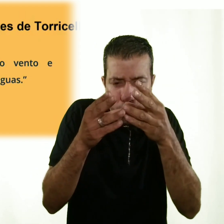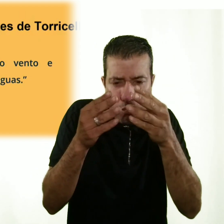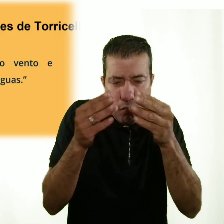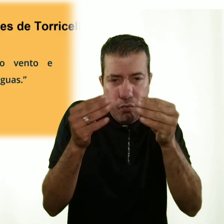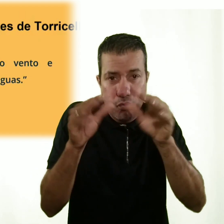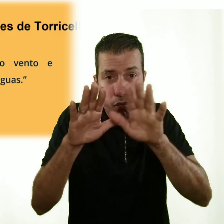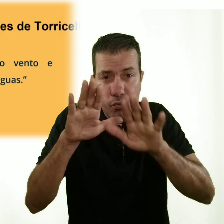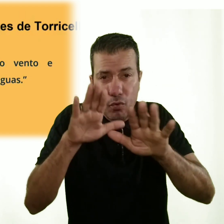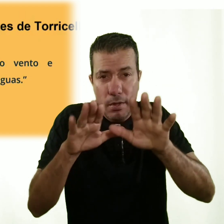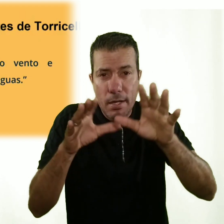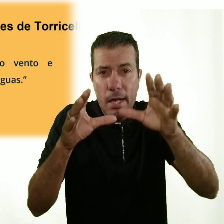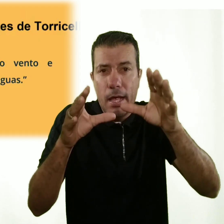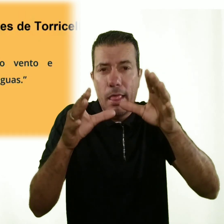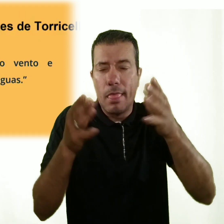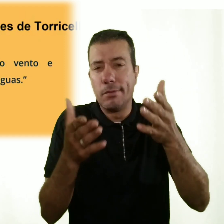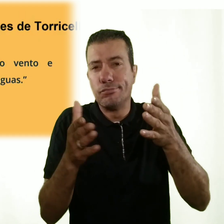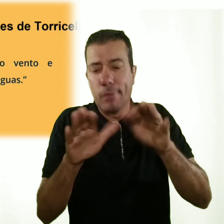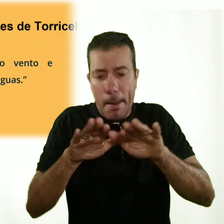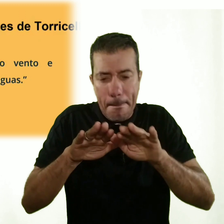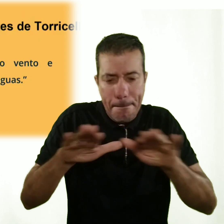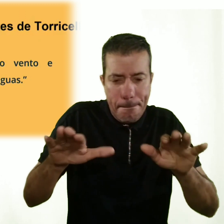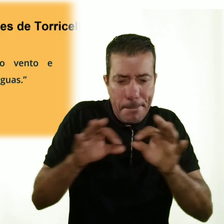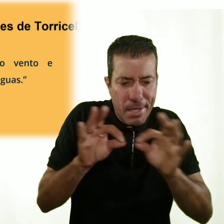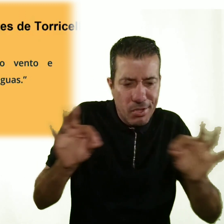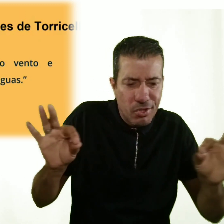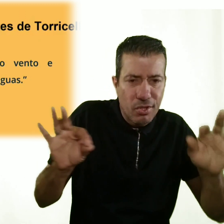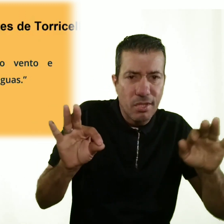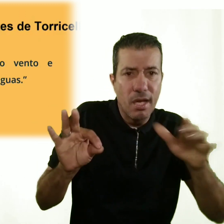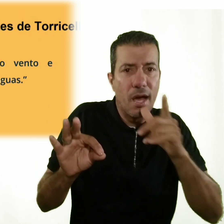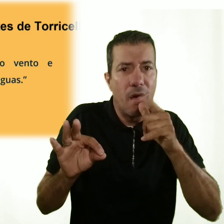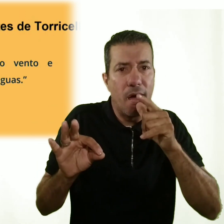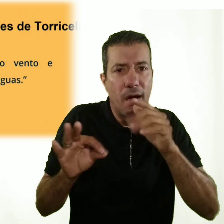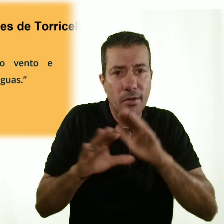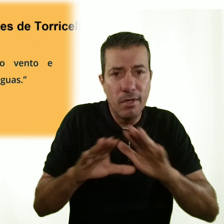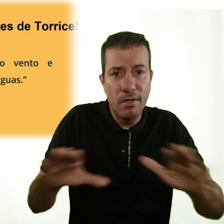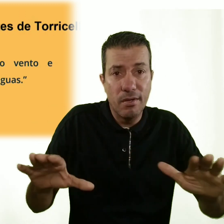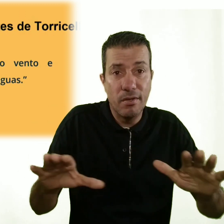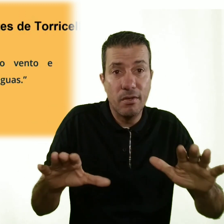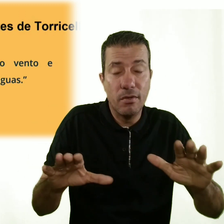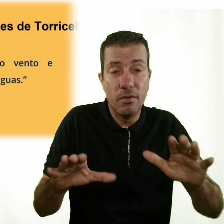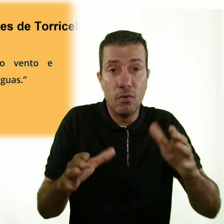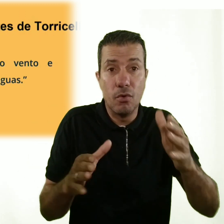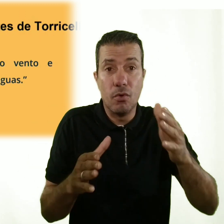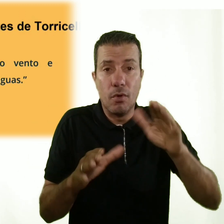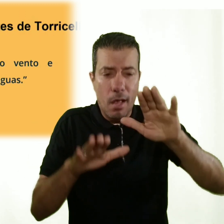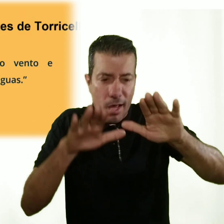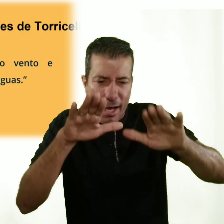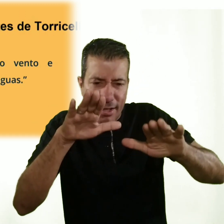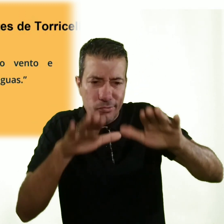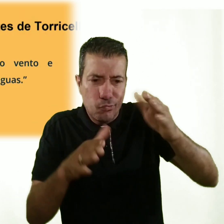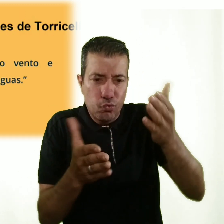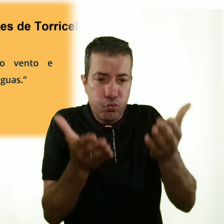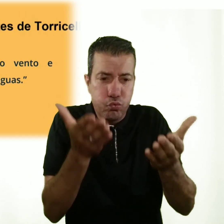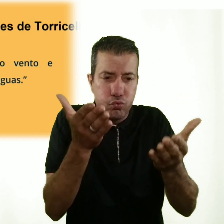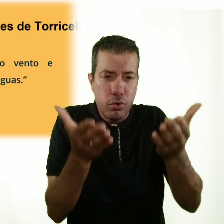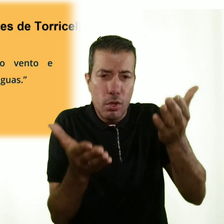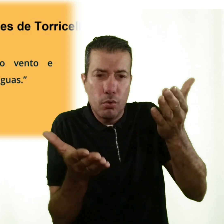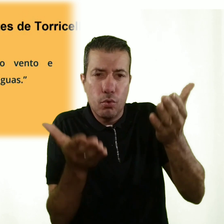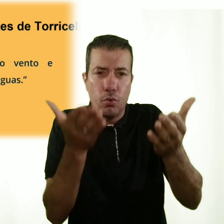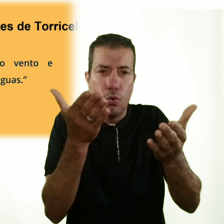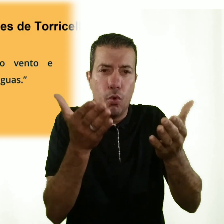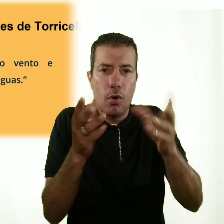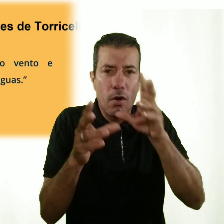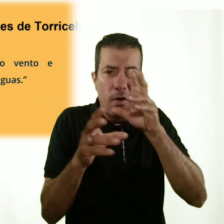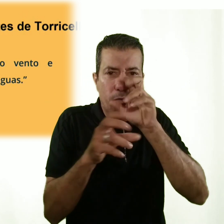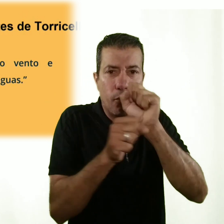exata das águas. Como é que é o verso, o verbo que está aqui? Regulou a força do vento. Sabe por que está